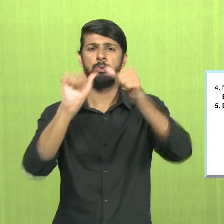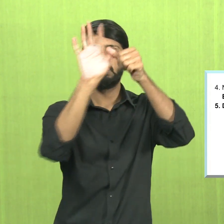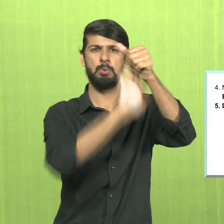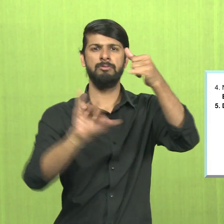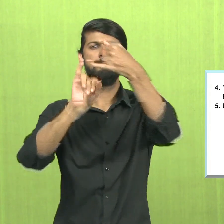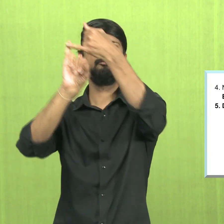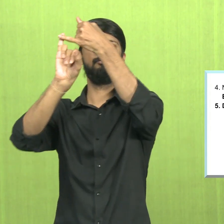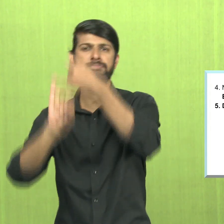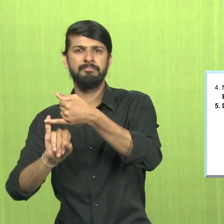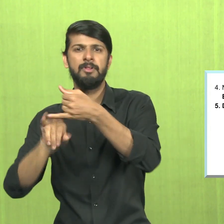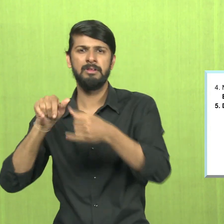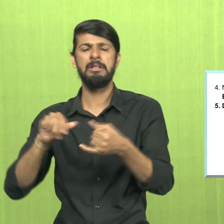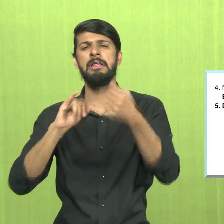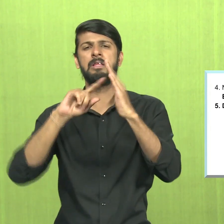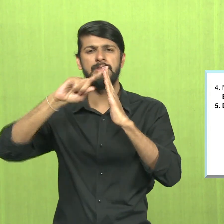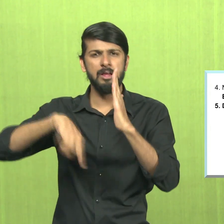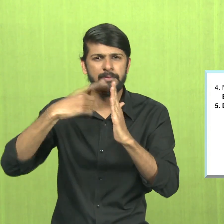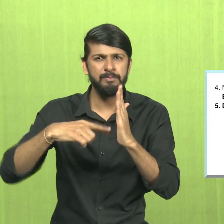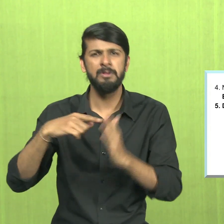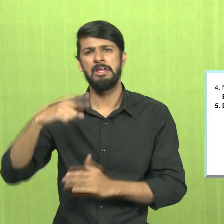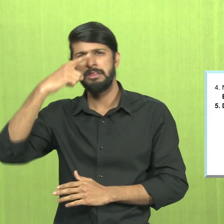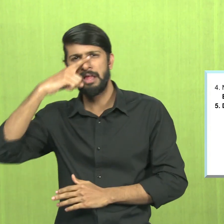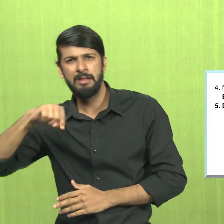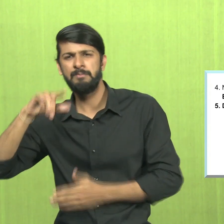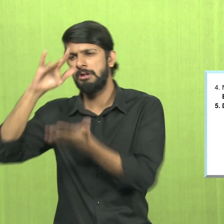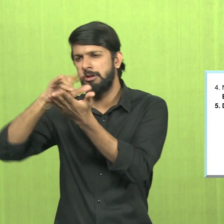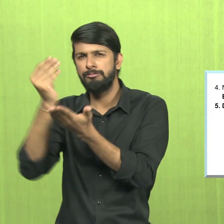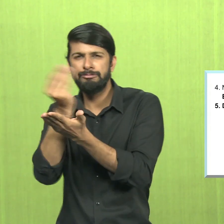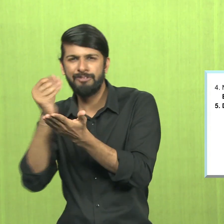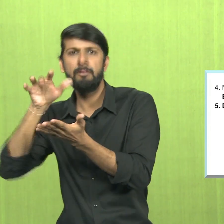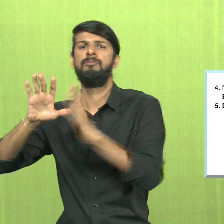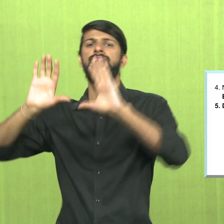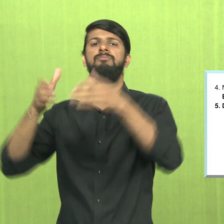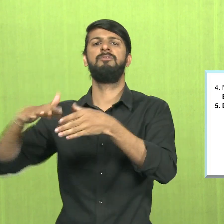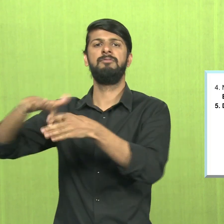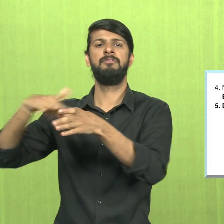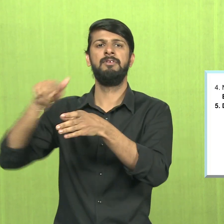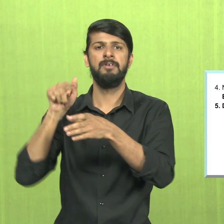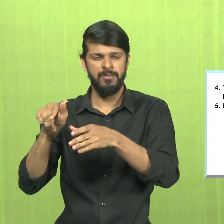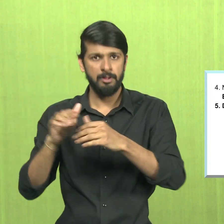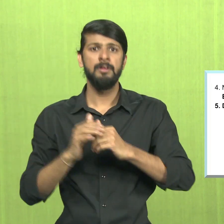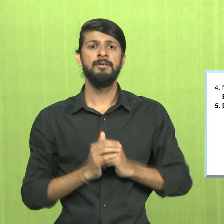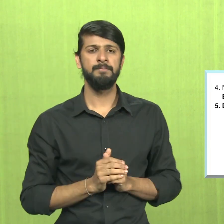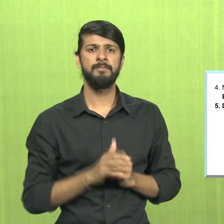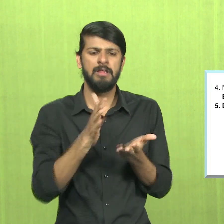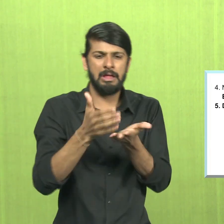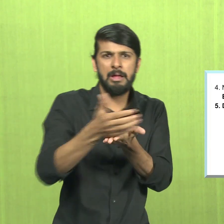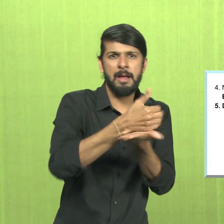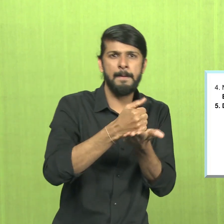बुद्धिस्ट थे फैमिली एंड साउथ पेसिफिक श्रीलंका थाइलैंड एक्स्ट्रा में आर्मी ऑफिसर हेव